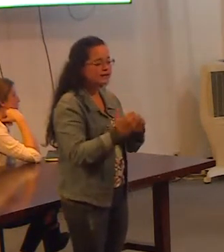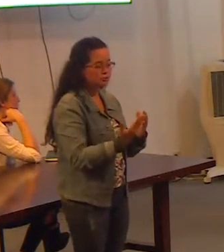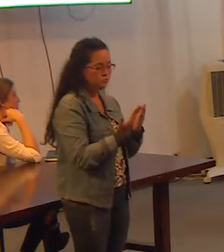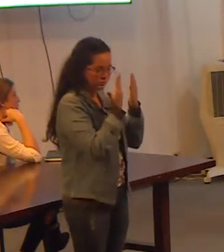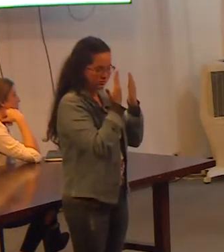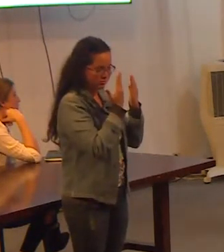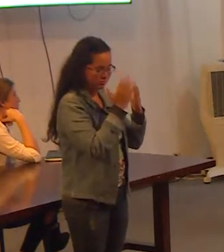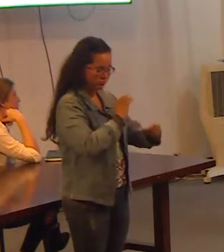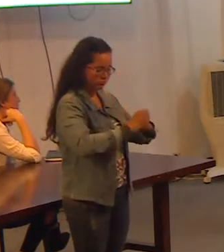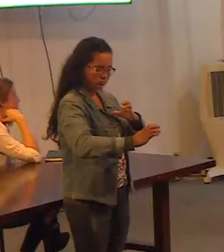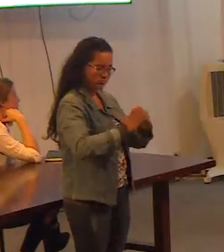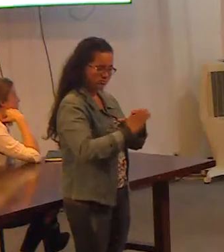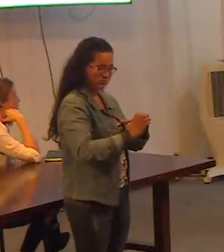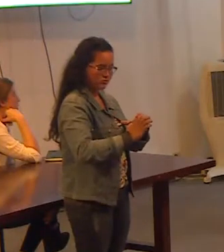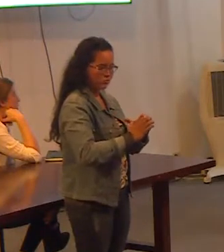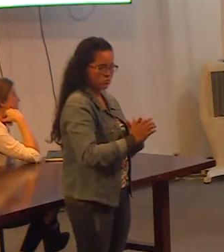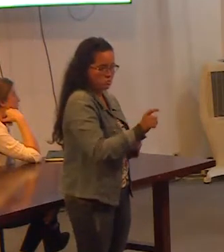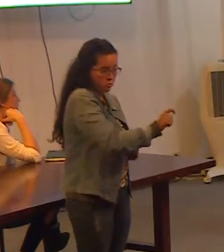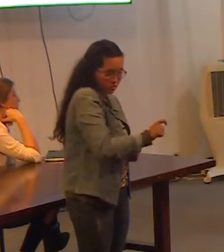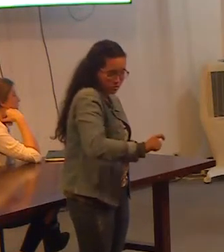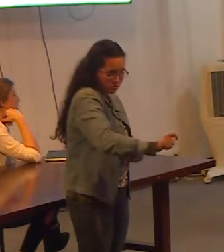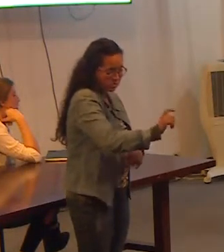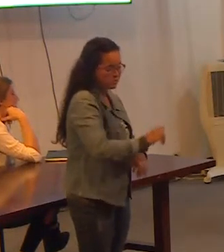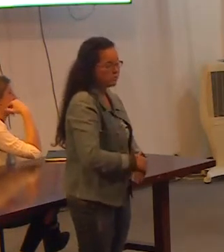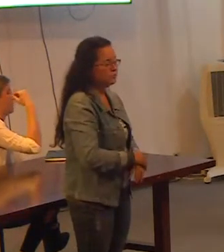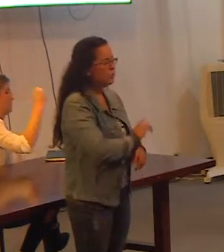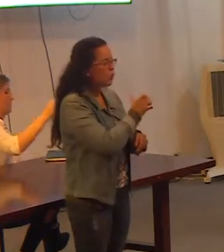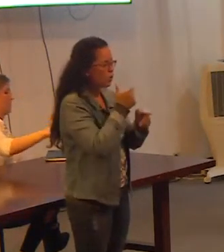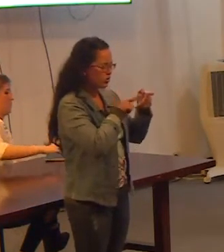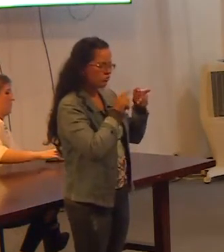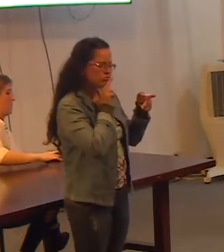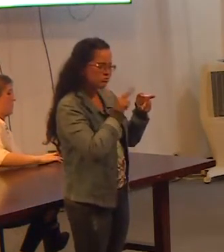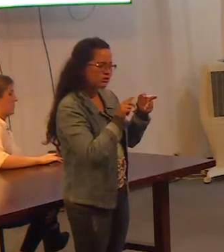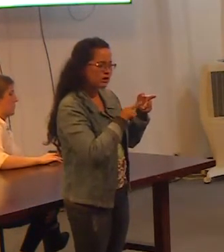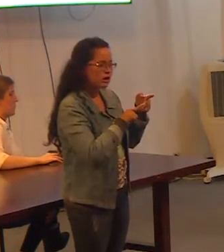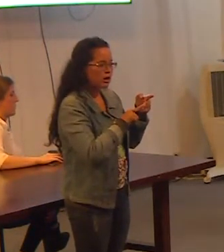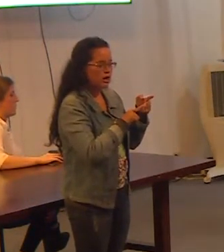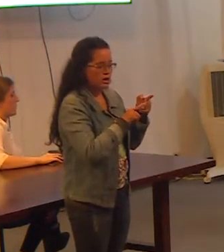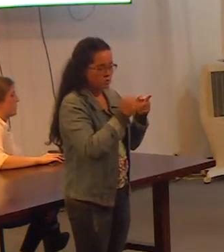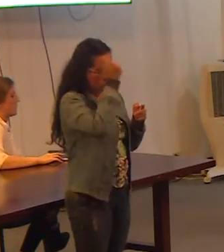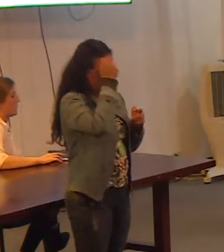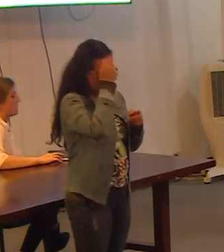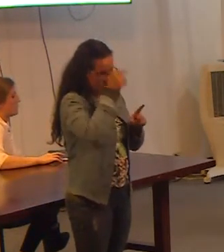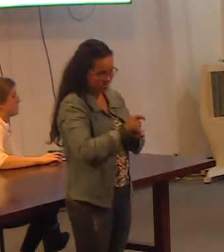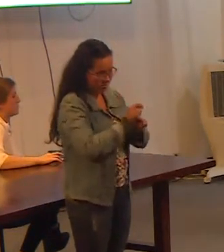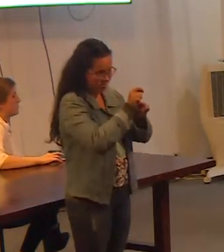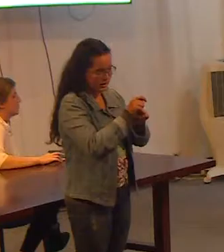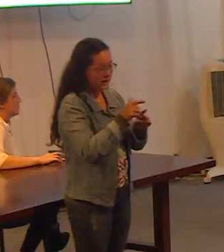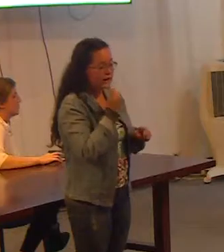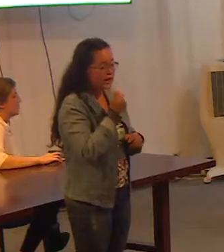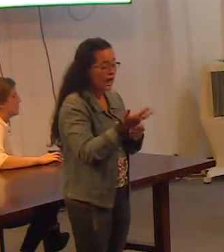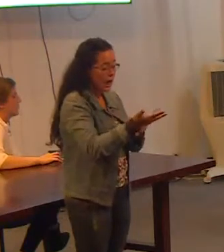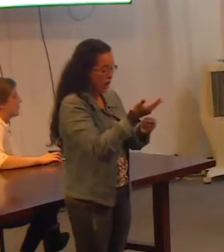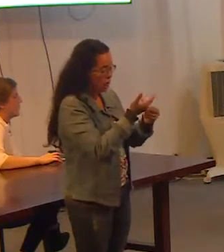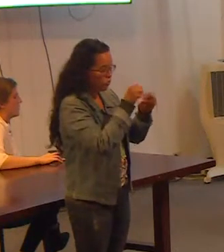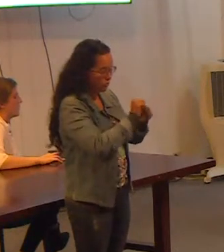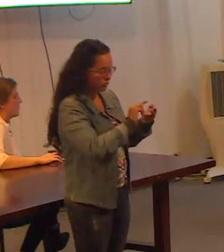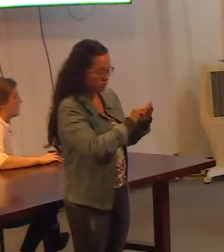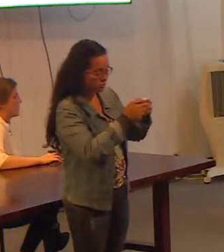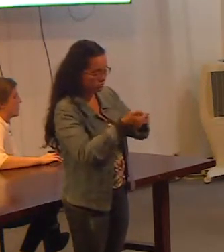la que se trabaja. Y la segunda respuesta es de una educadora especial que nos dice, el arte se podría